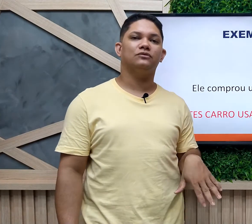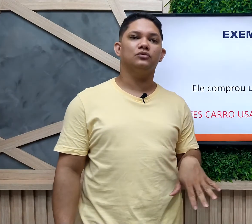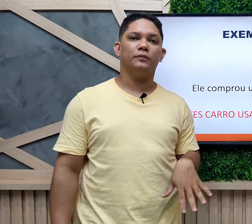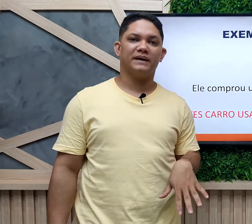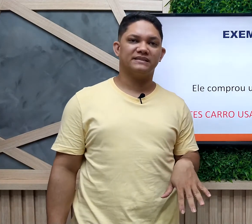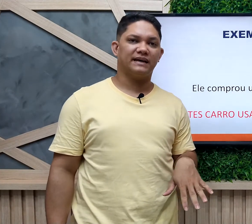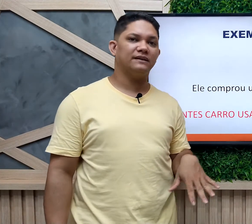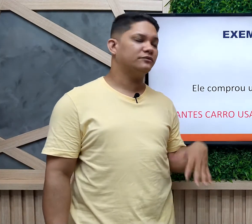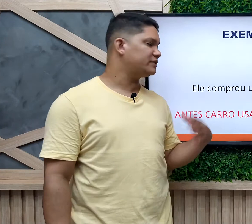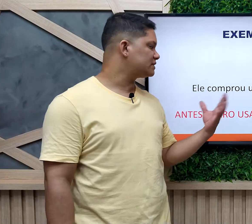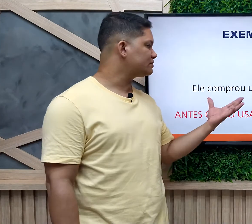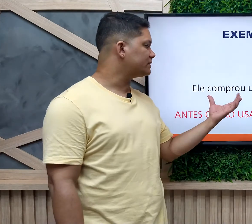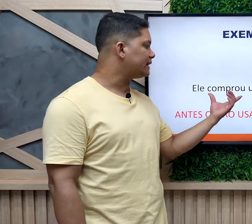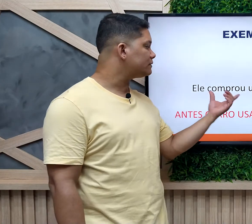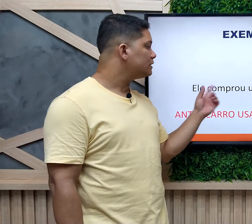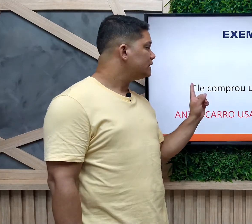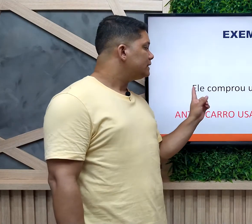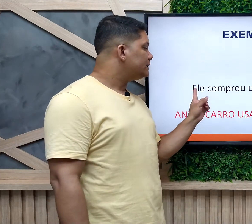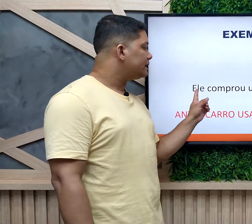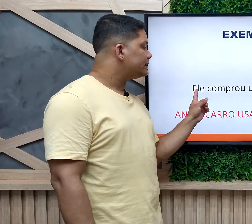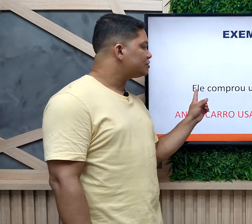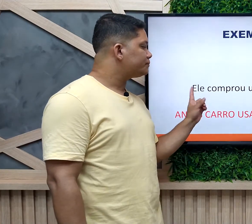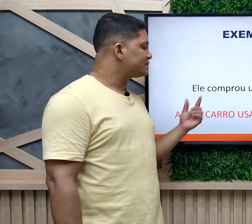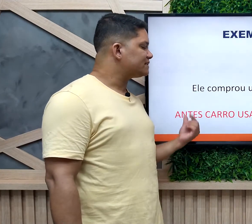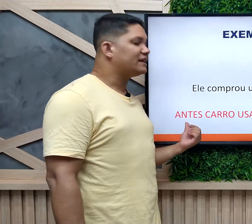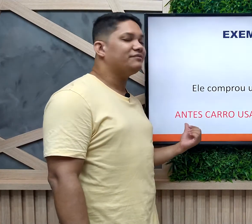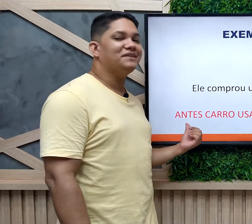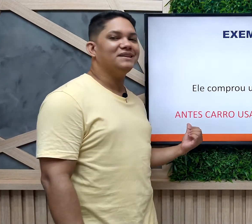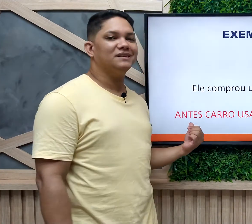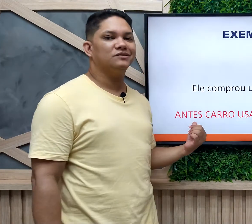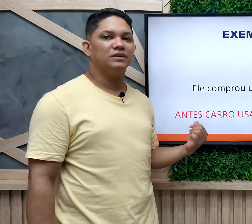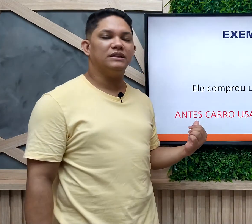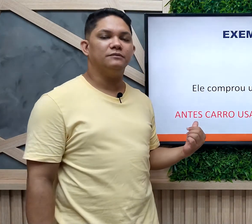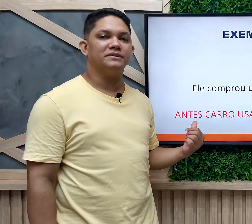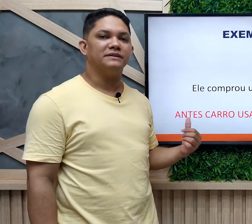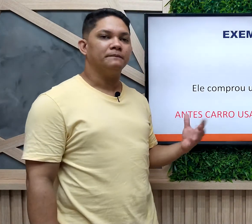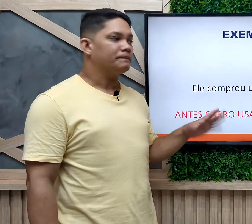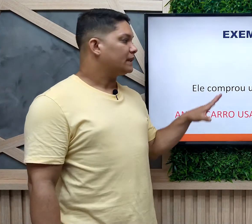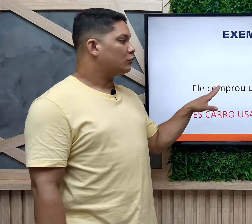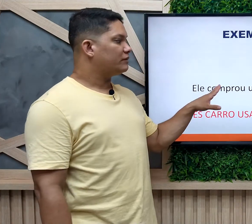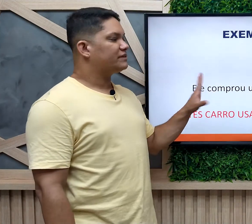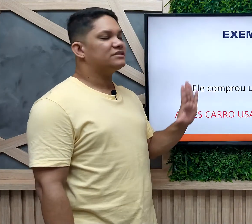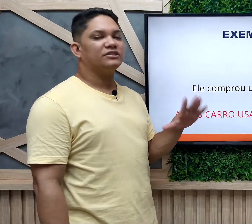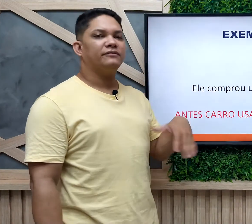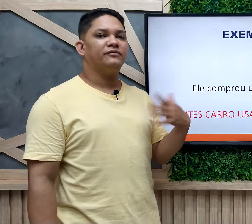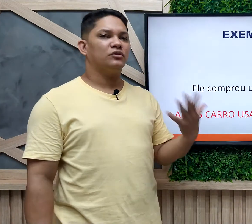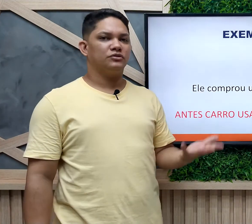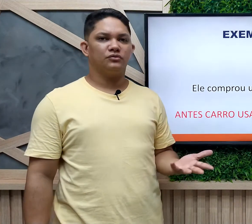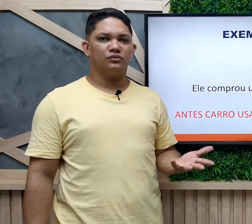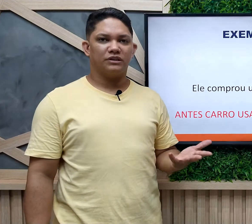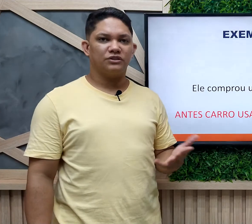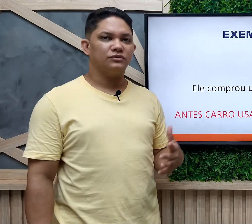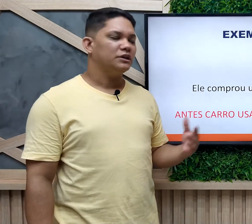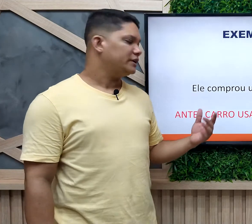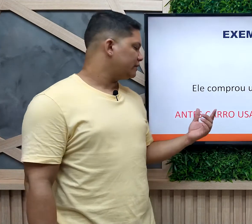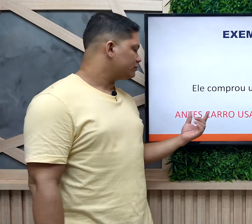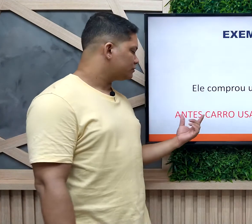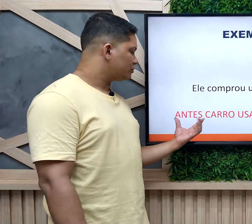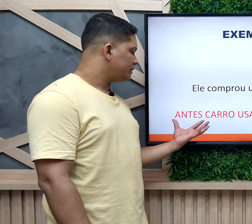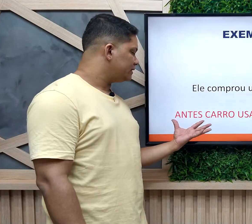no passado, ou flexionado, e aí a gente precisa definir isso em Libras. Como a frase está fora de um contexto, eu tomei a